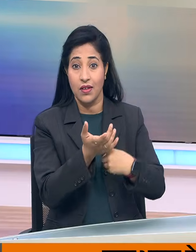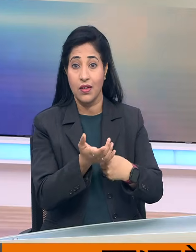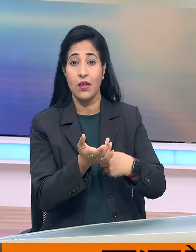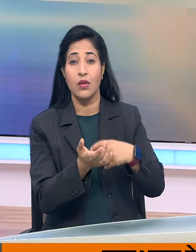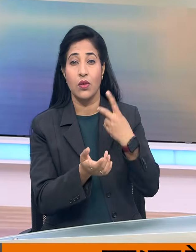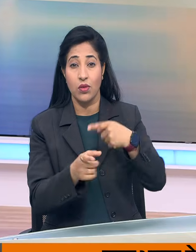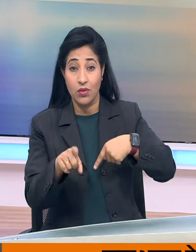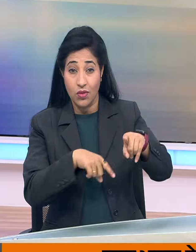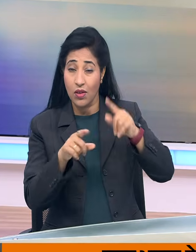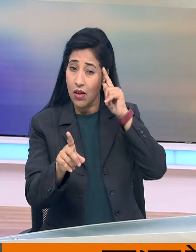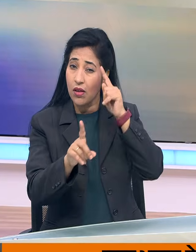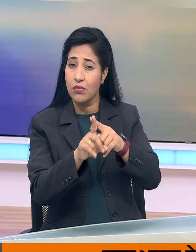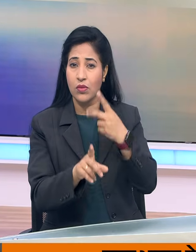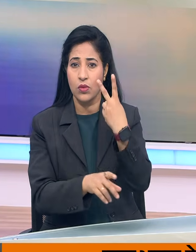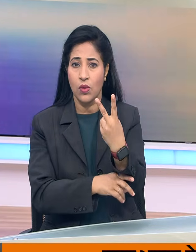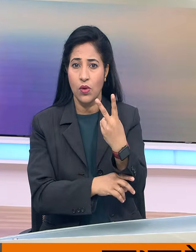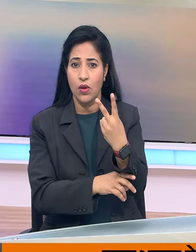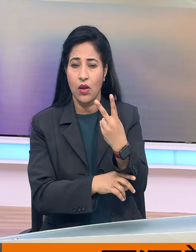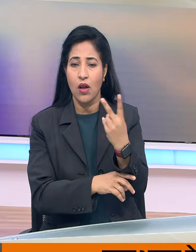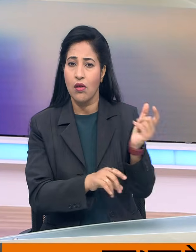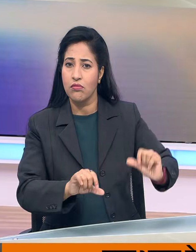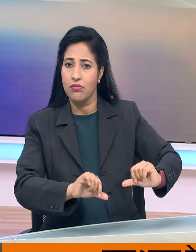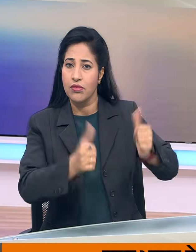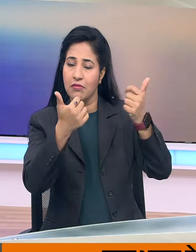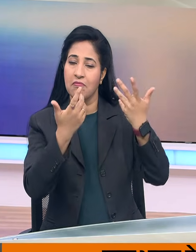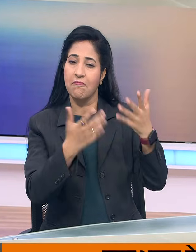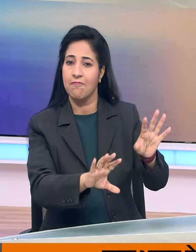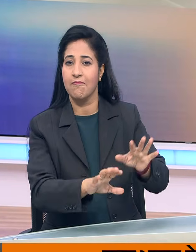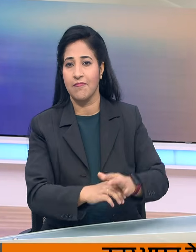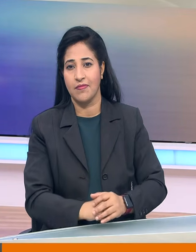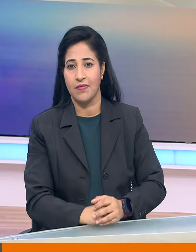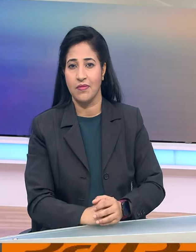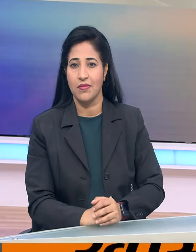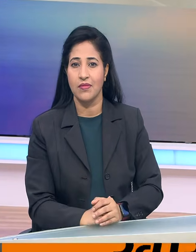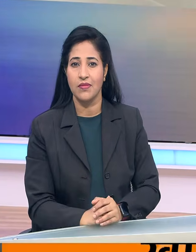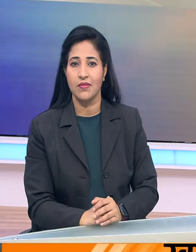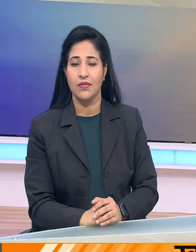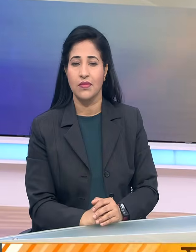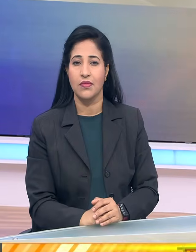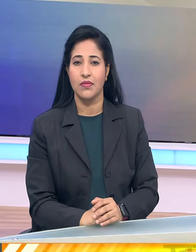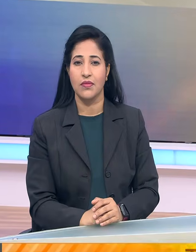रन का ही लक्ष्य मिला और वो जीत दर्ज करने में कामयाब रहे।